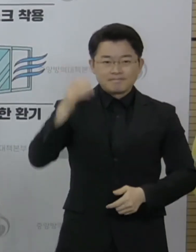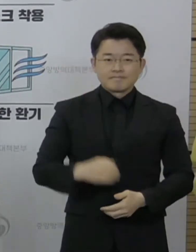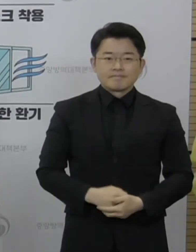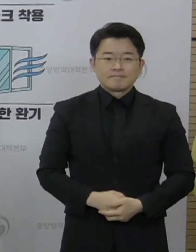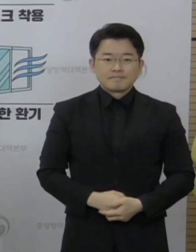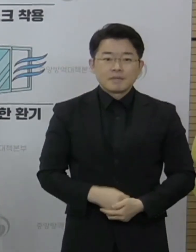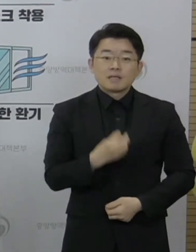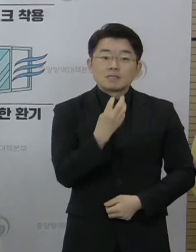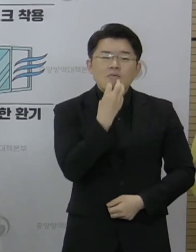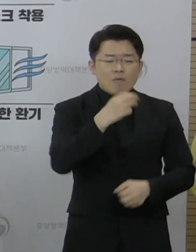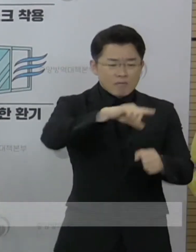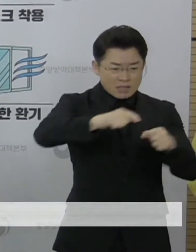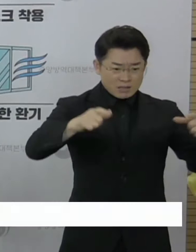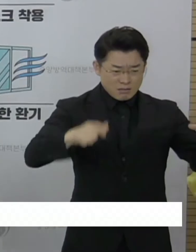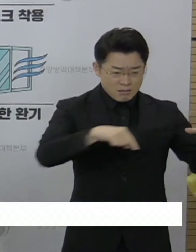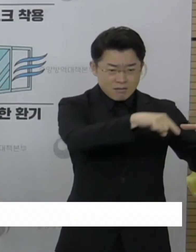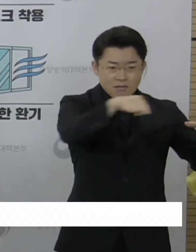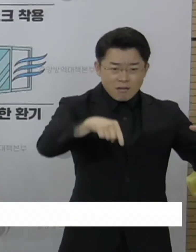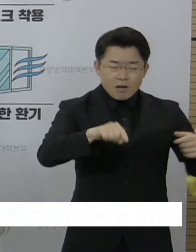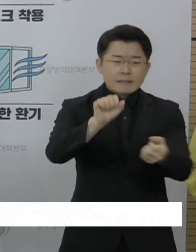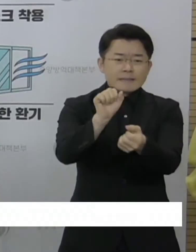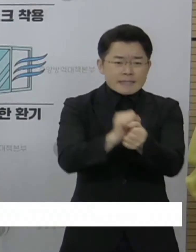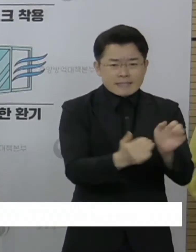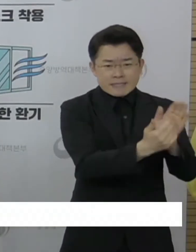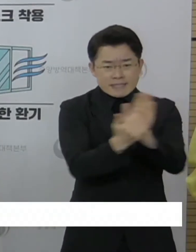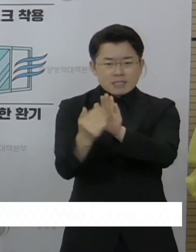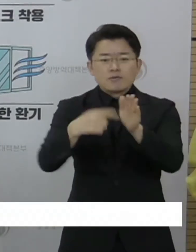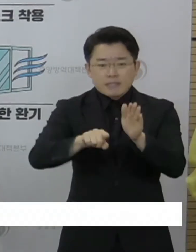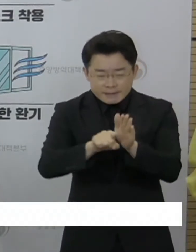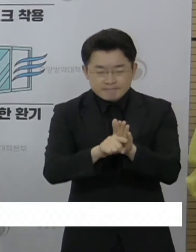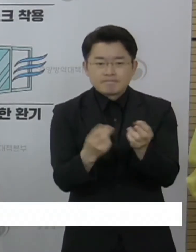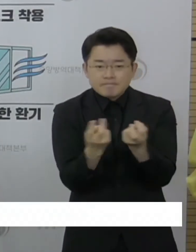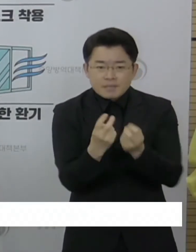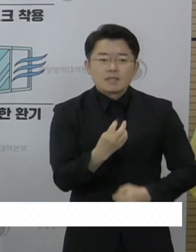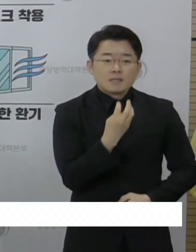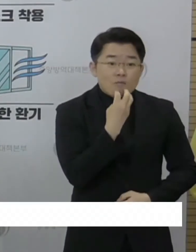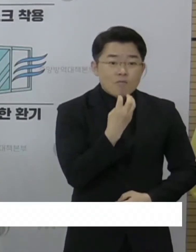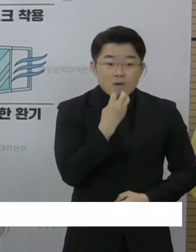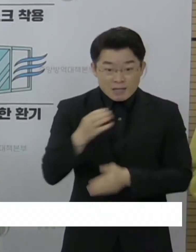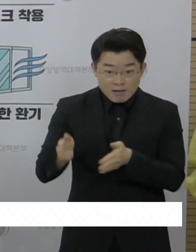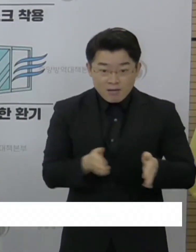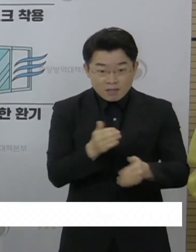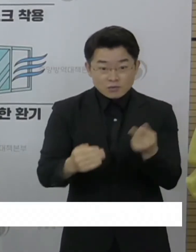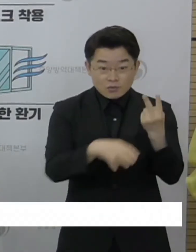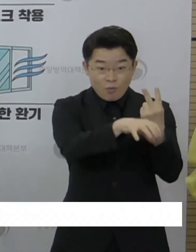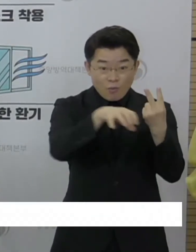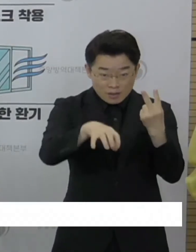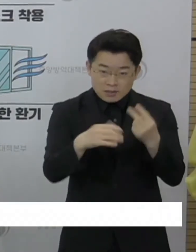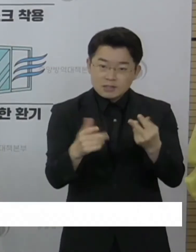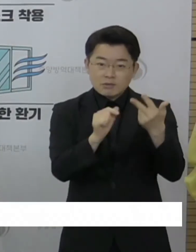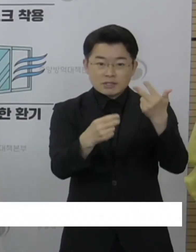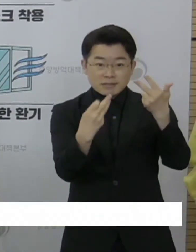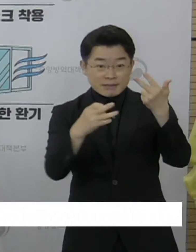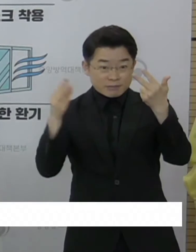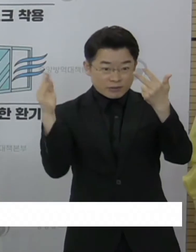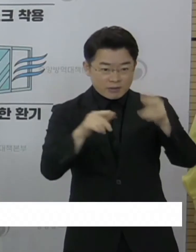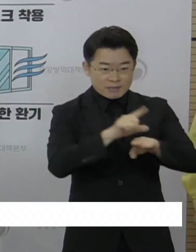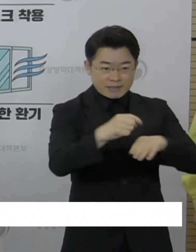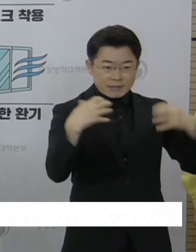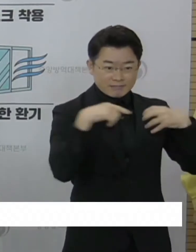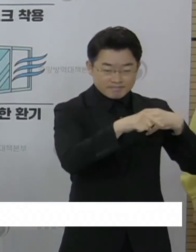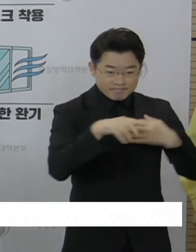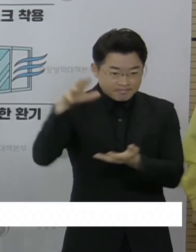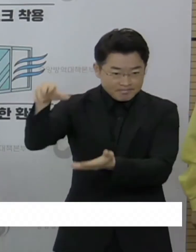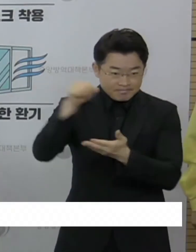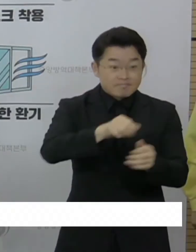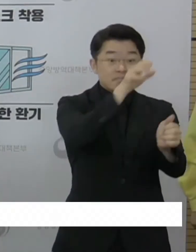먼저 수도권 방역 안정화를 위해 서울 경기 지역을 대상으로 7월 13일부터 지자체 자율